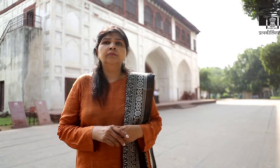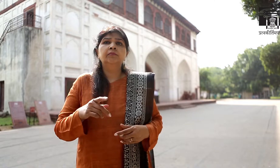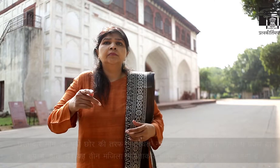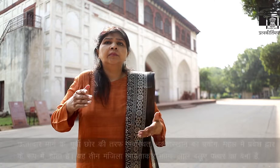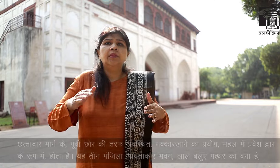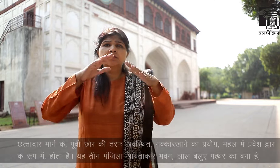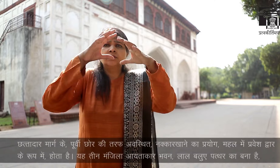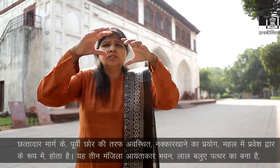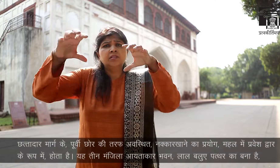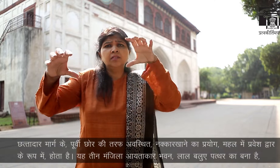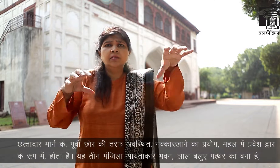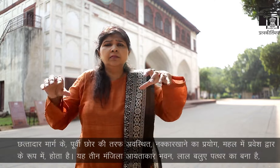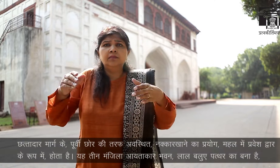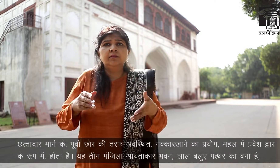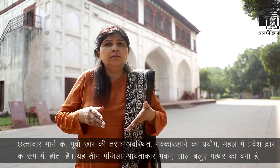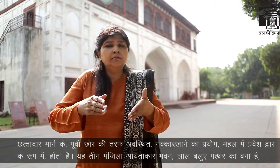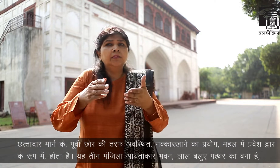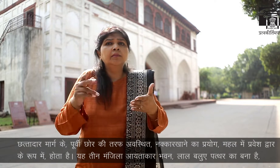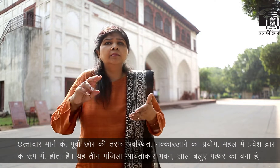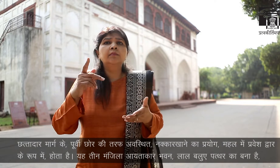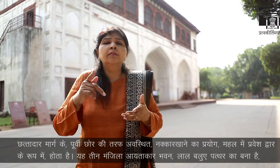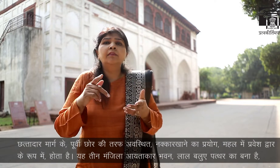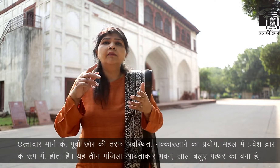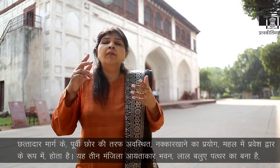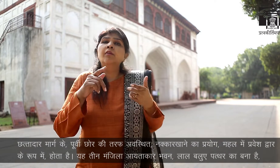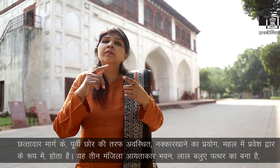छत्तादार मार्ग के पूर्वी छोर की तरफ अवस्थित